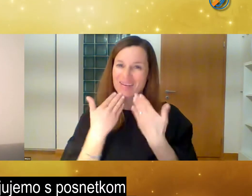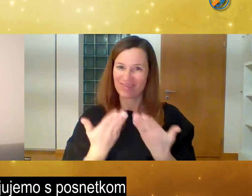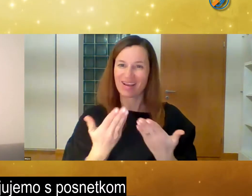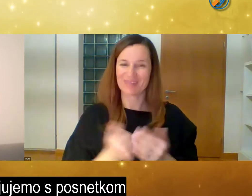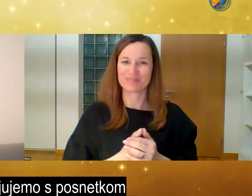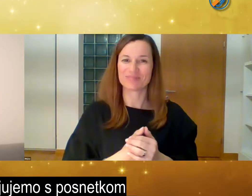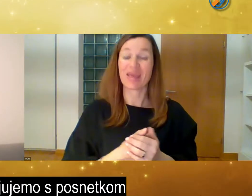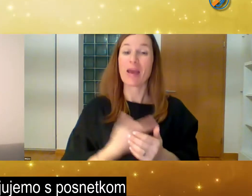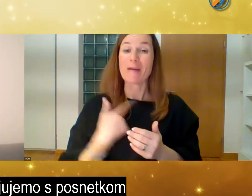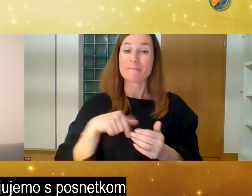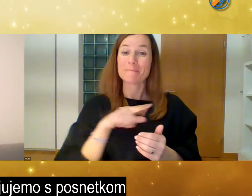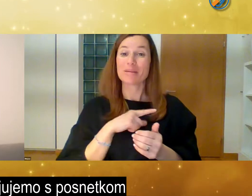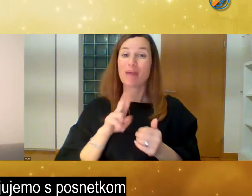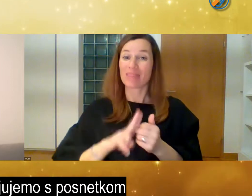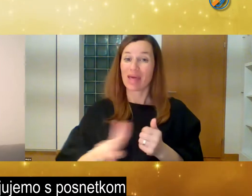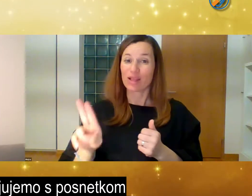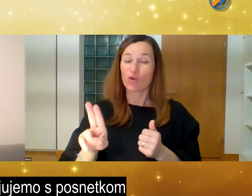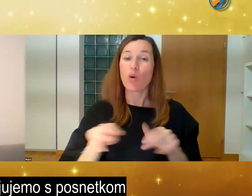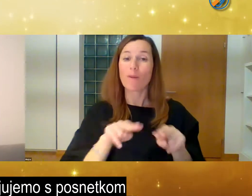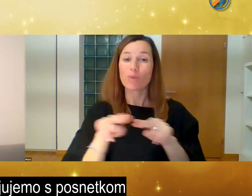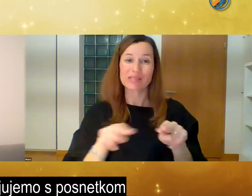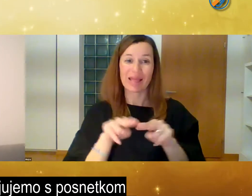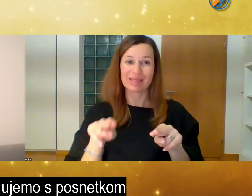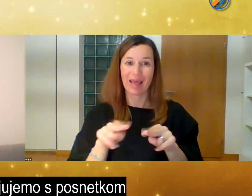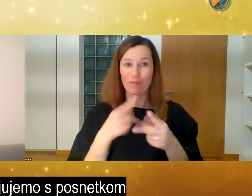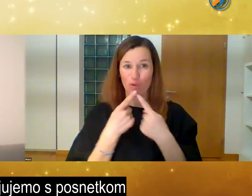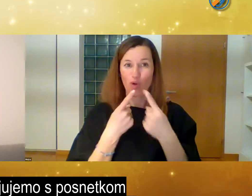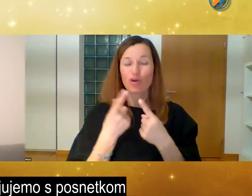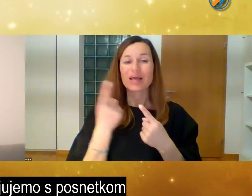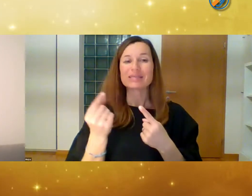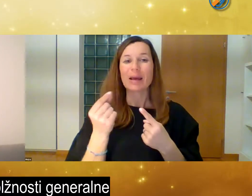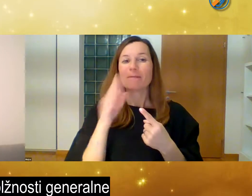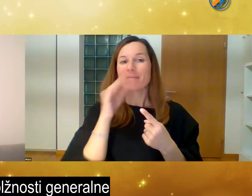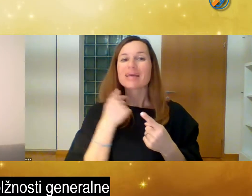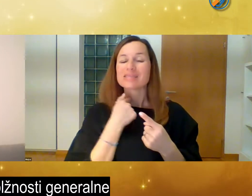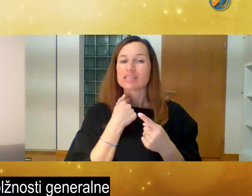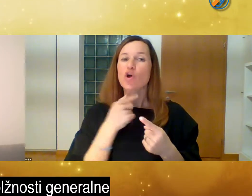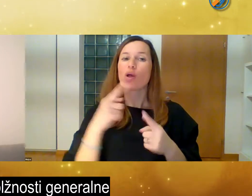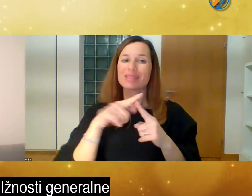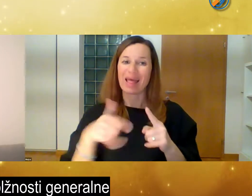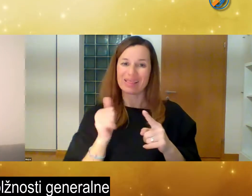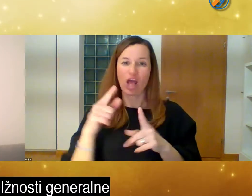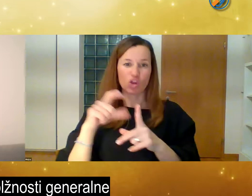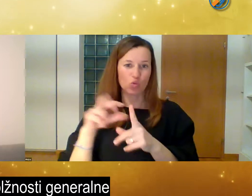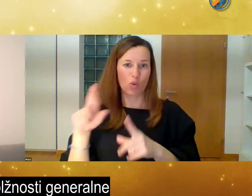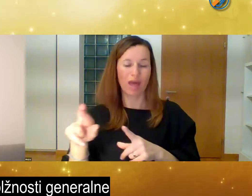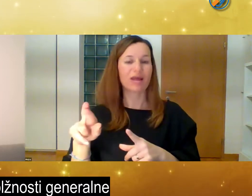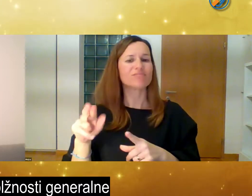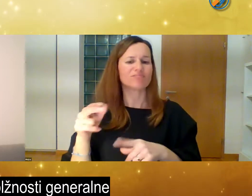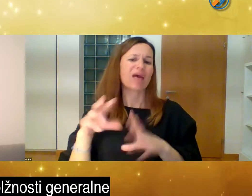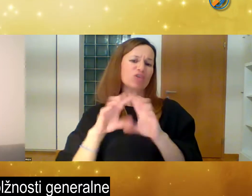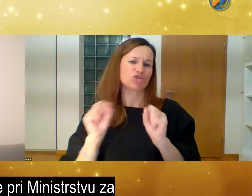Mi pa nadaljujemo s posnetkom pogovora z magistrico Tanjo Dular, vršilko dolžnosti generalne